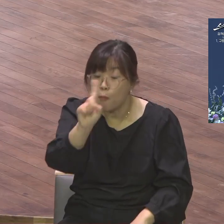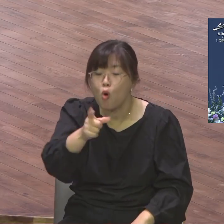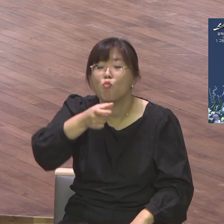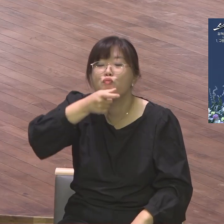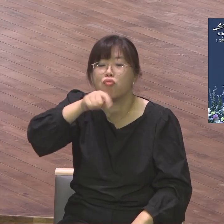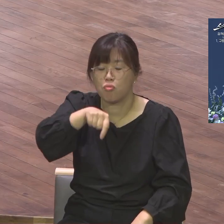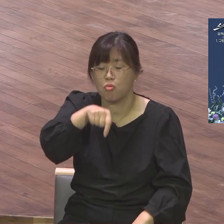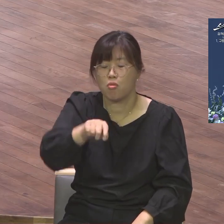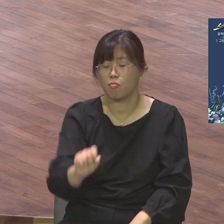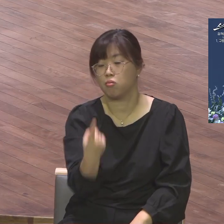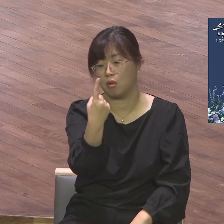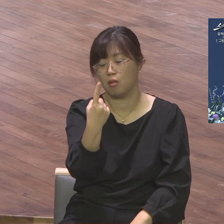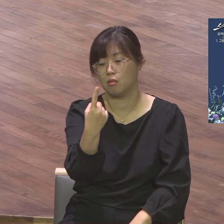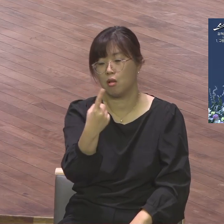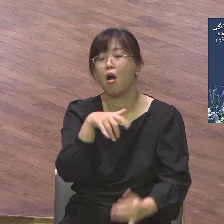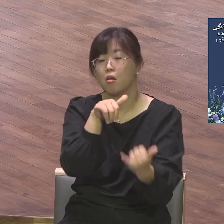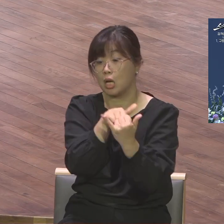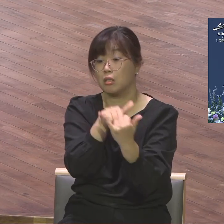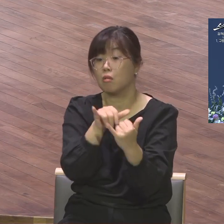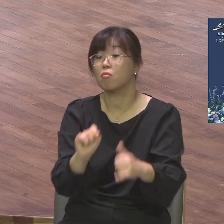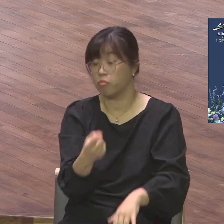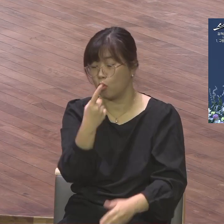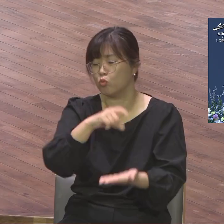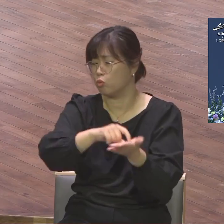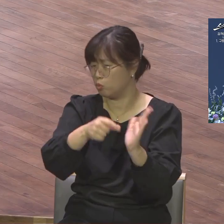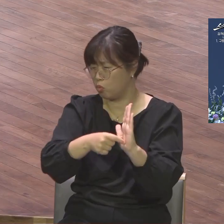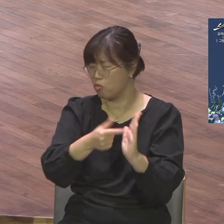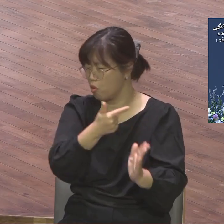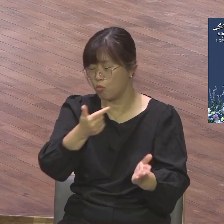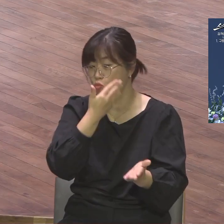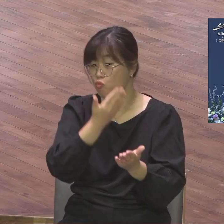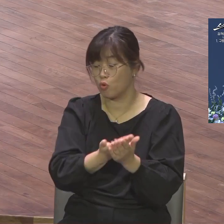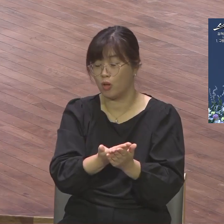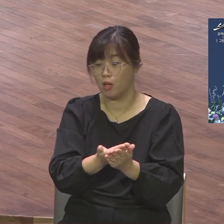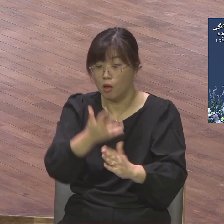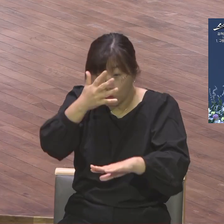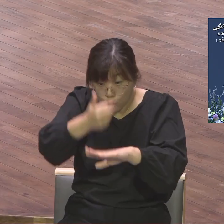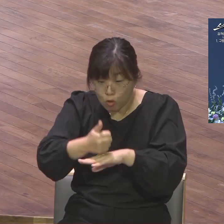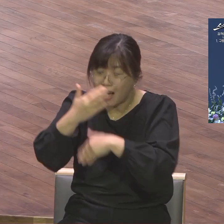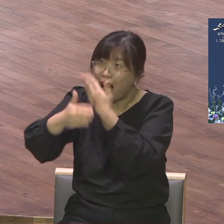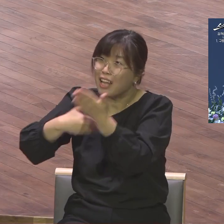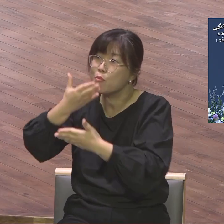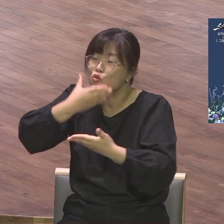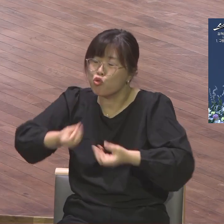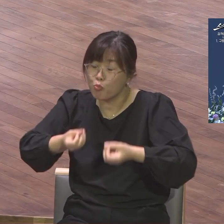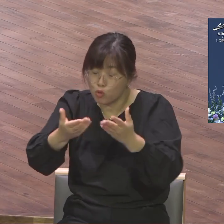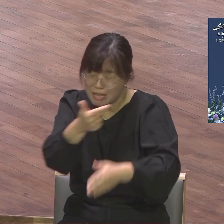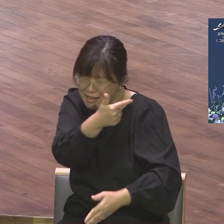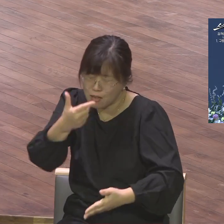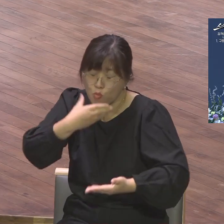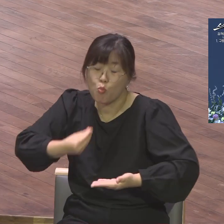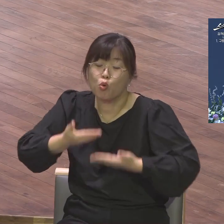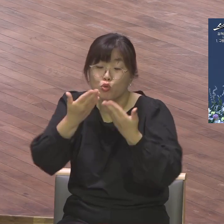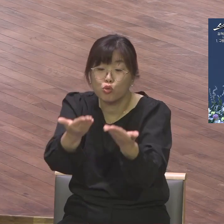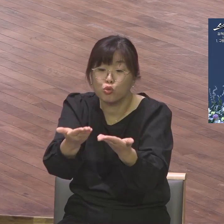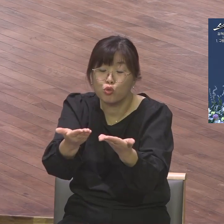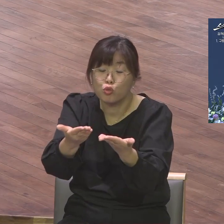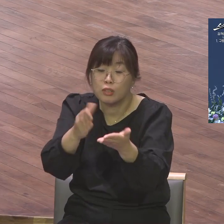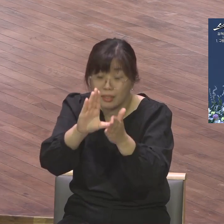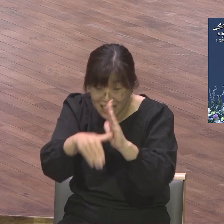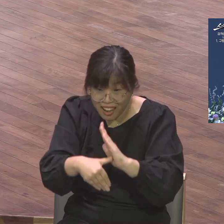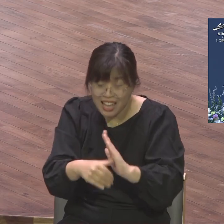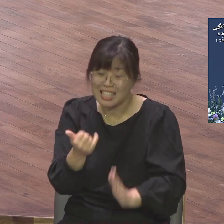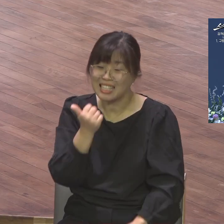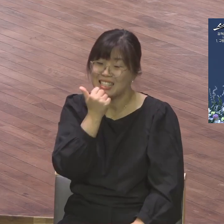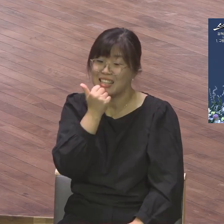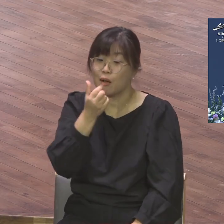너무 중요하니까 모세가요 아내 십보라를 만날 때도 아브라함의 종이 이삭의 신부